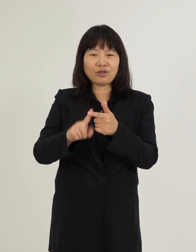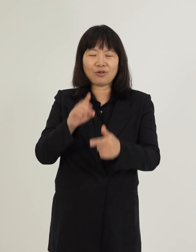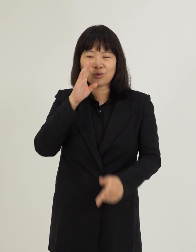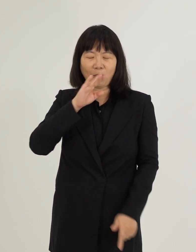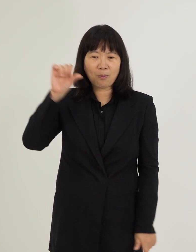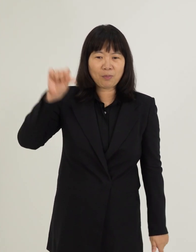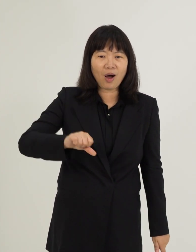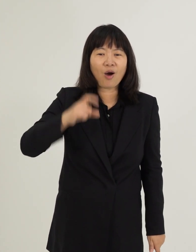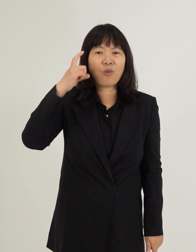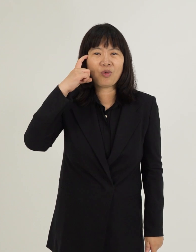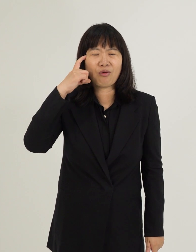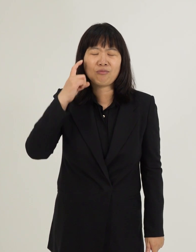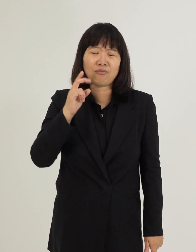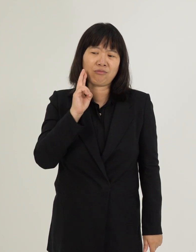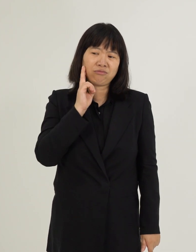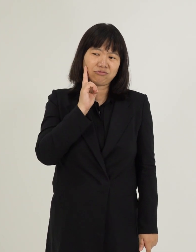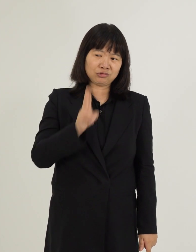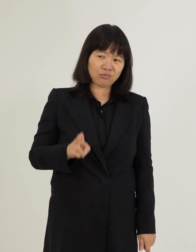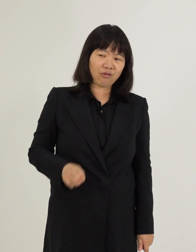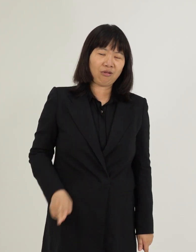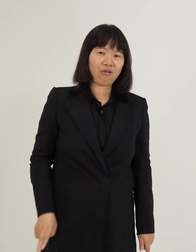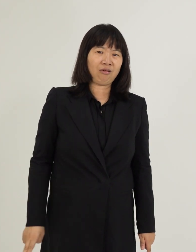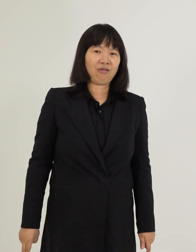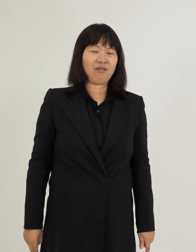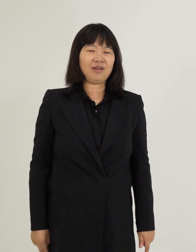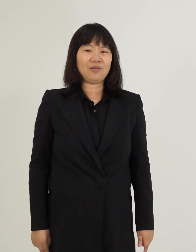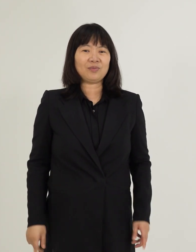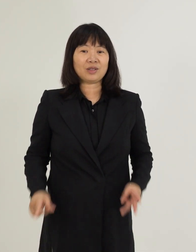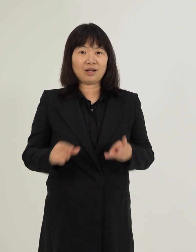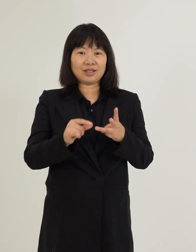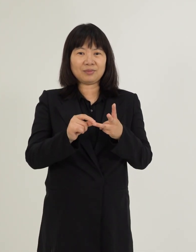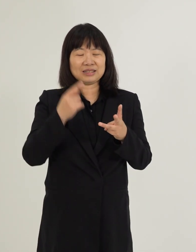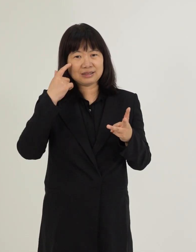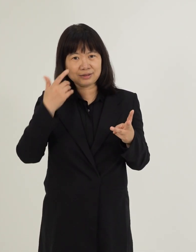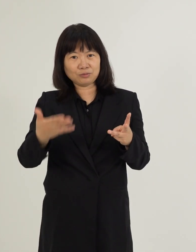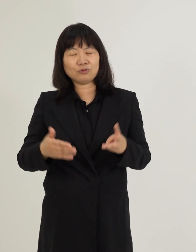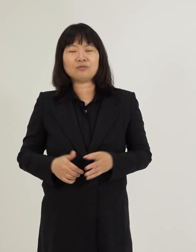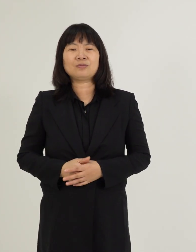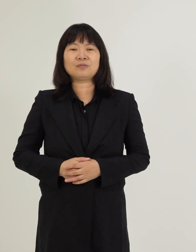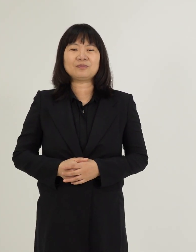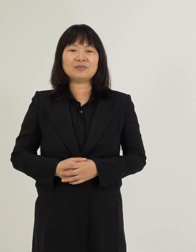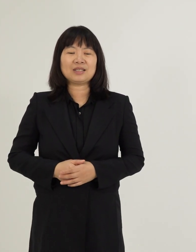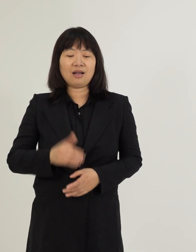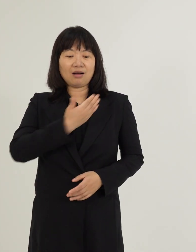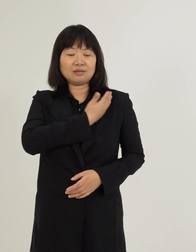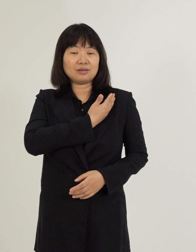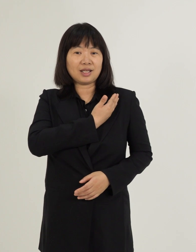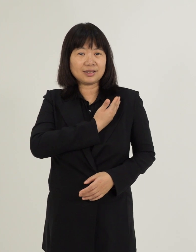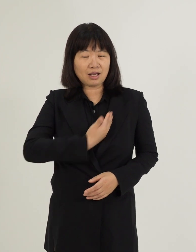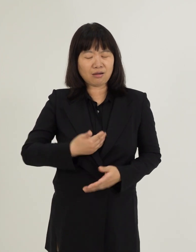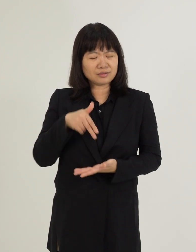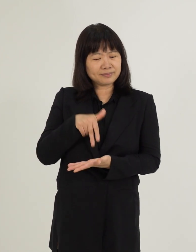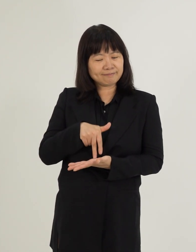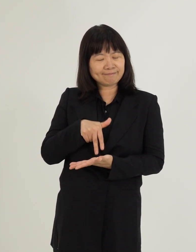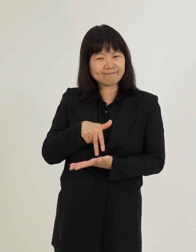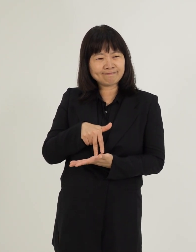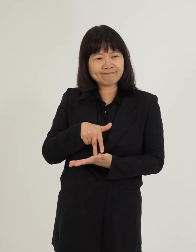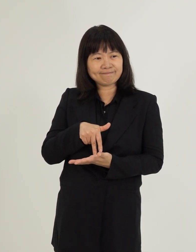좀 심하지 않나? 그 세 번째 질문이 뭐냐 하면 제자들